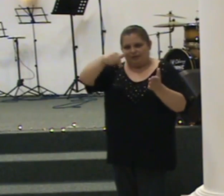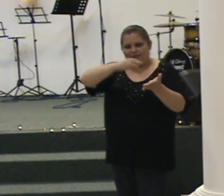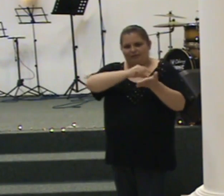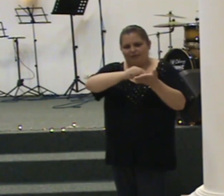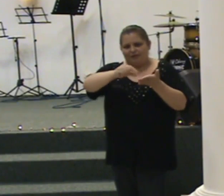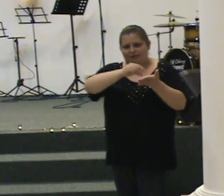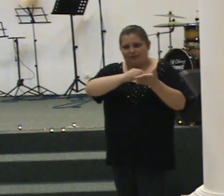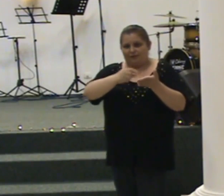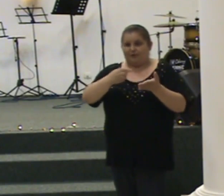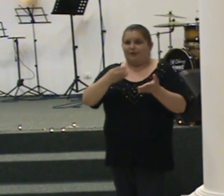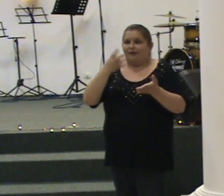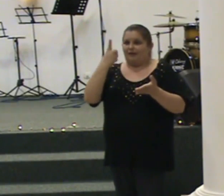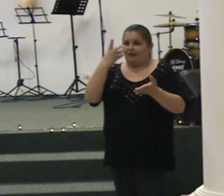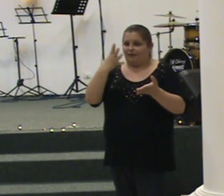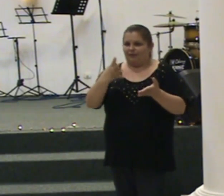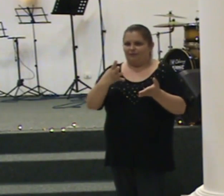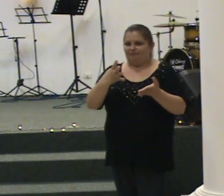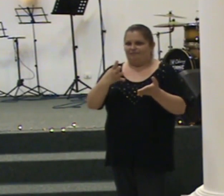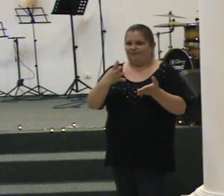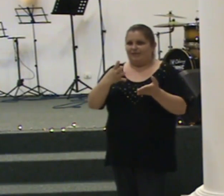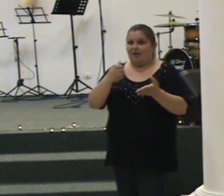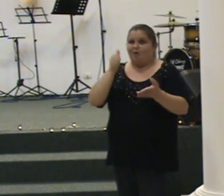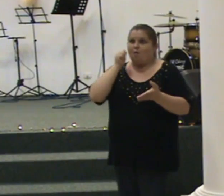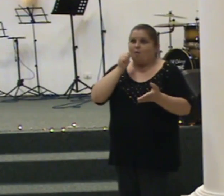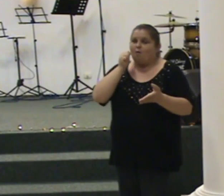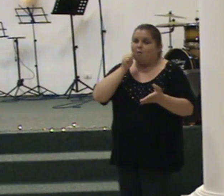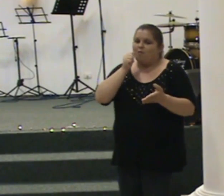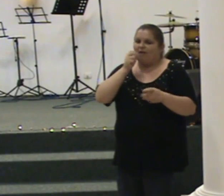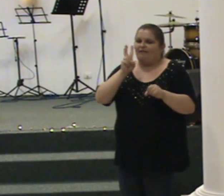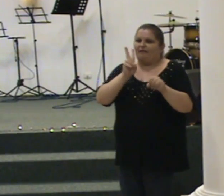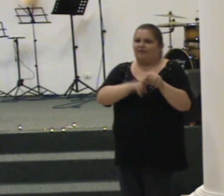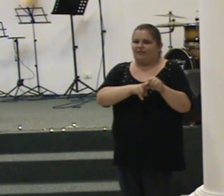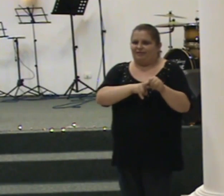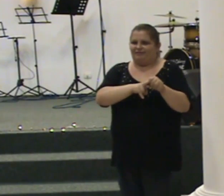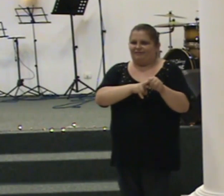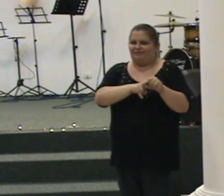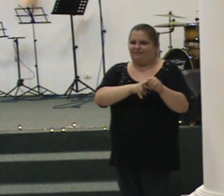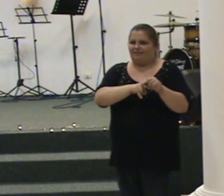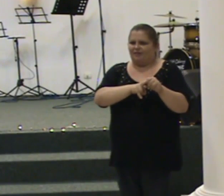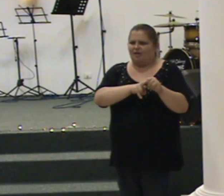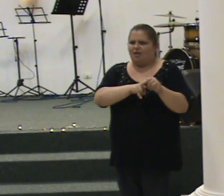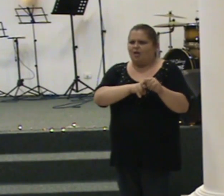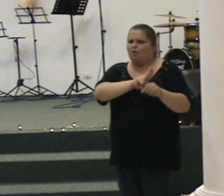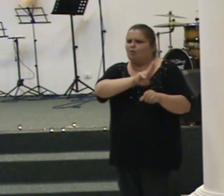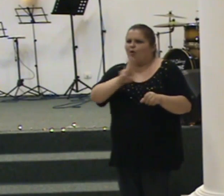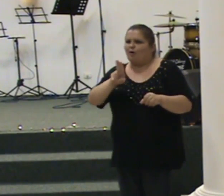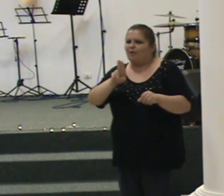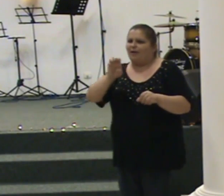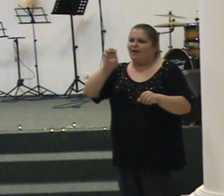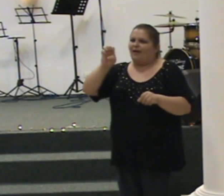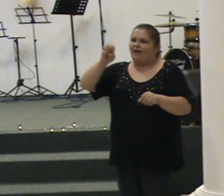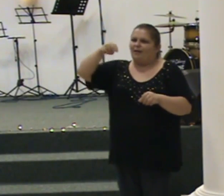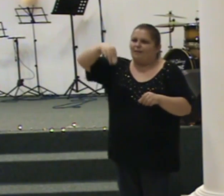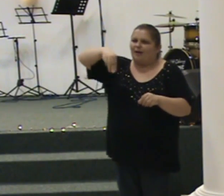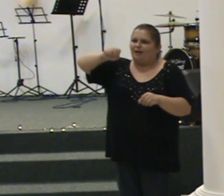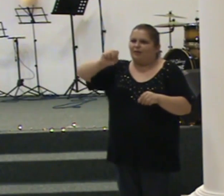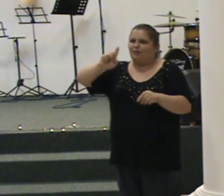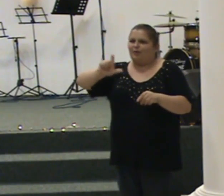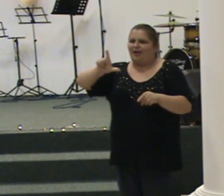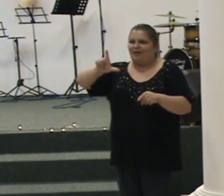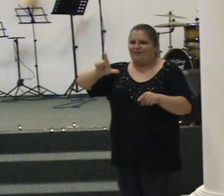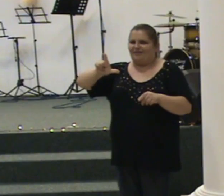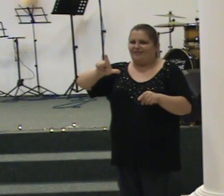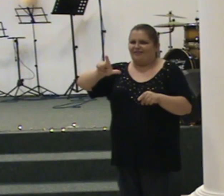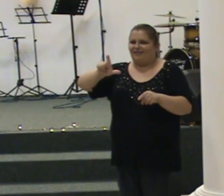a virgem conceberá e dará à luz a um filho que se chamará Emanuel, que é Deus conosco.